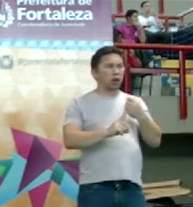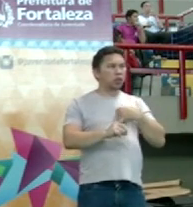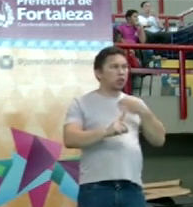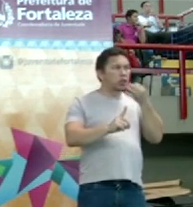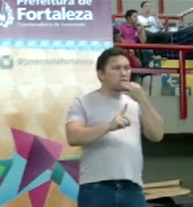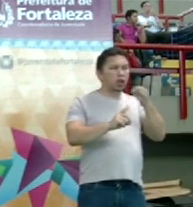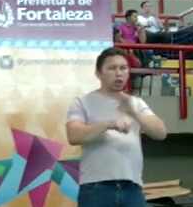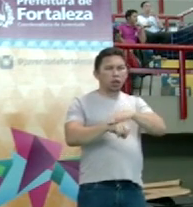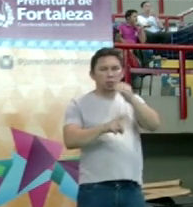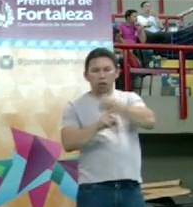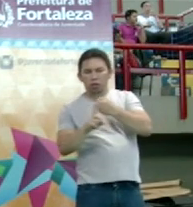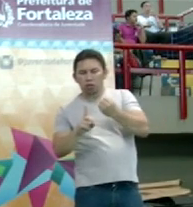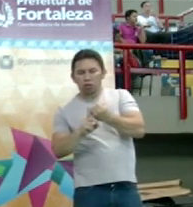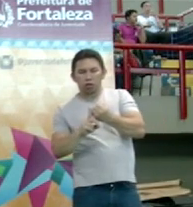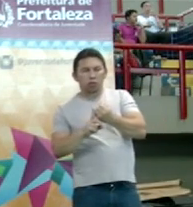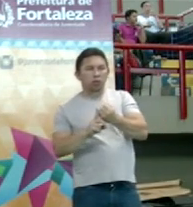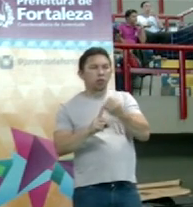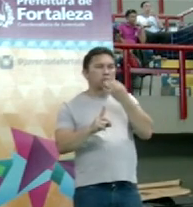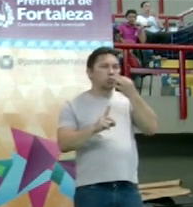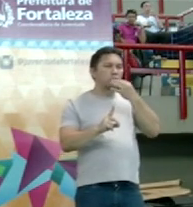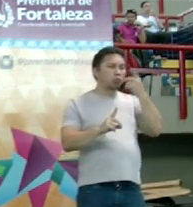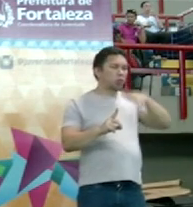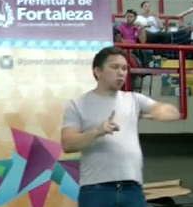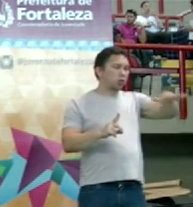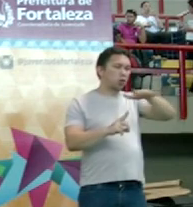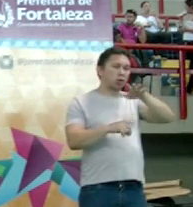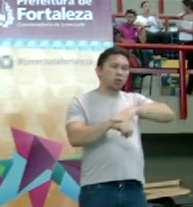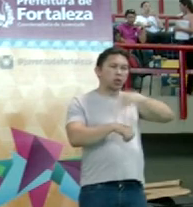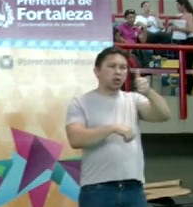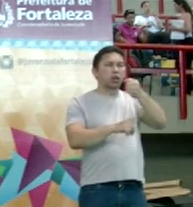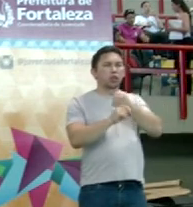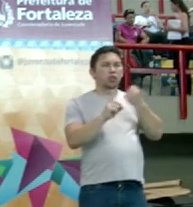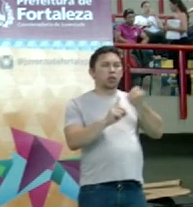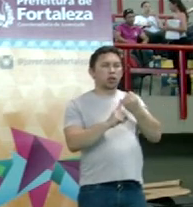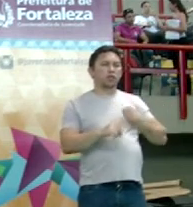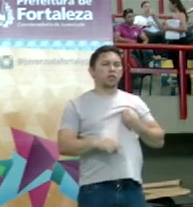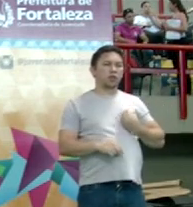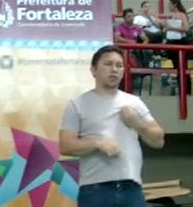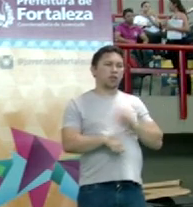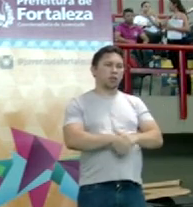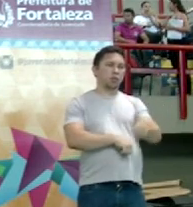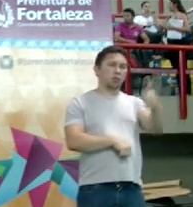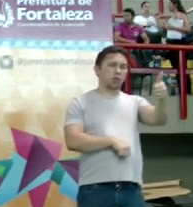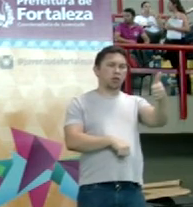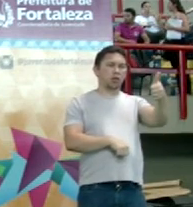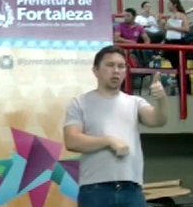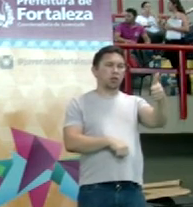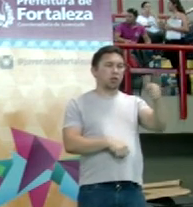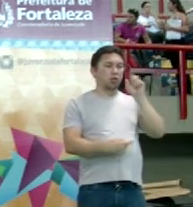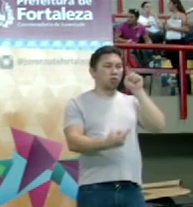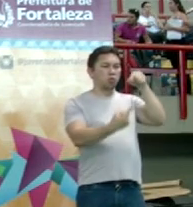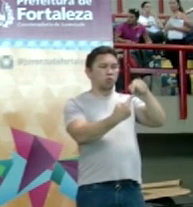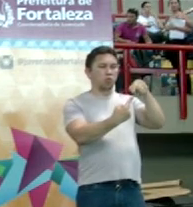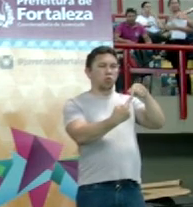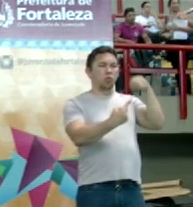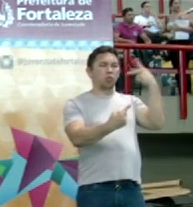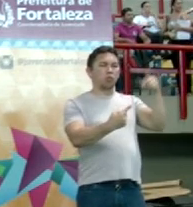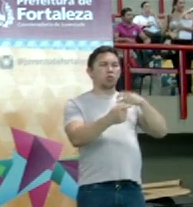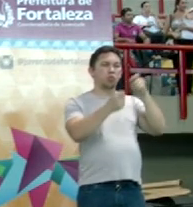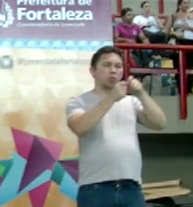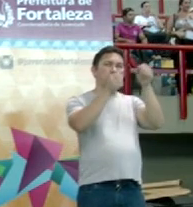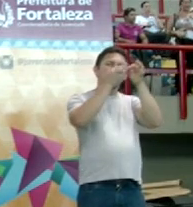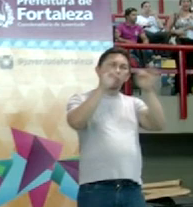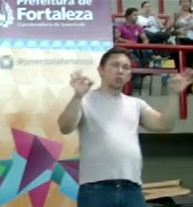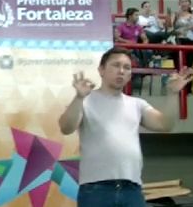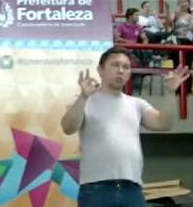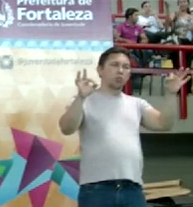dessa opinião. Qual é o objetivo? Para que a sociedade viva melhor, certo? Então é o objetivo de você ter